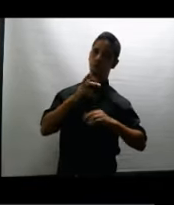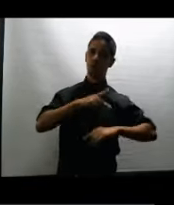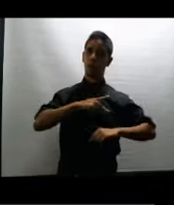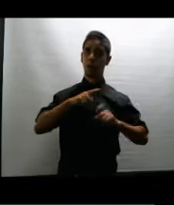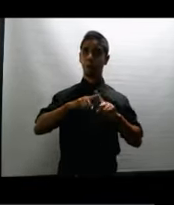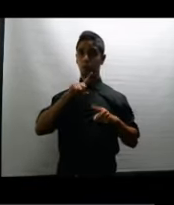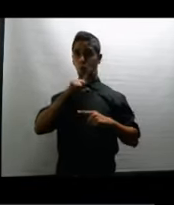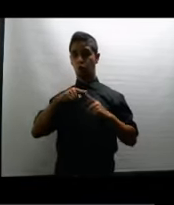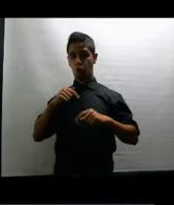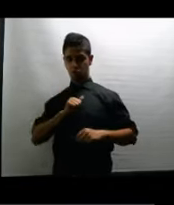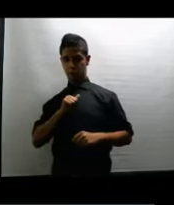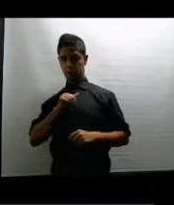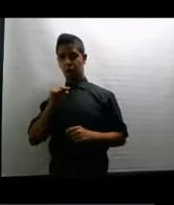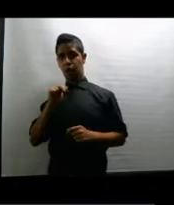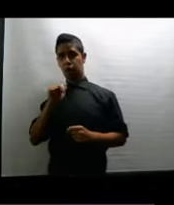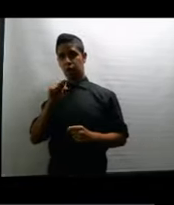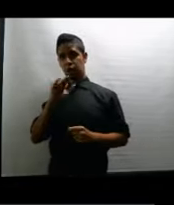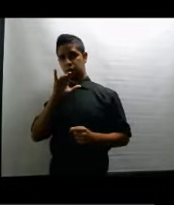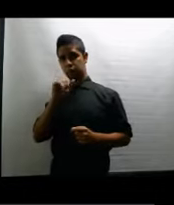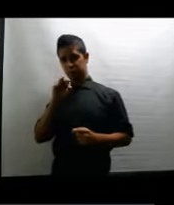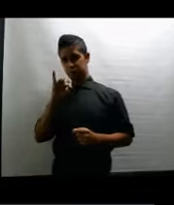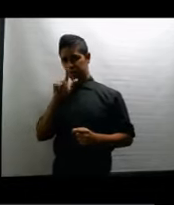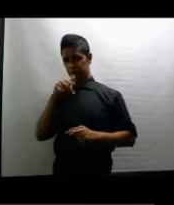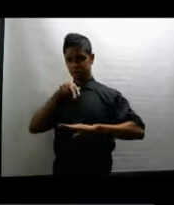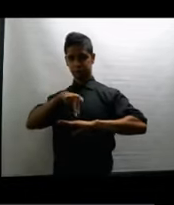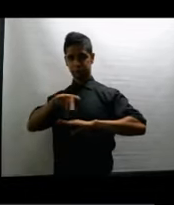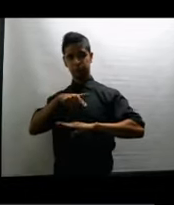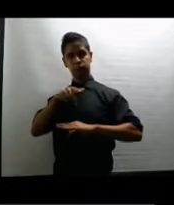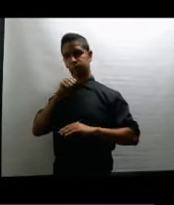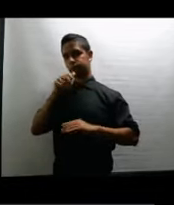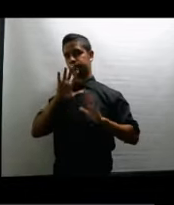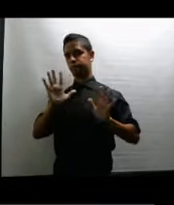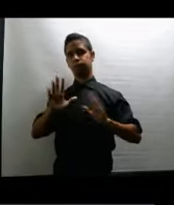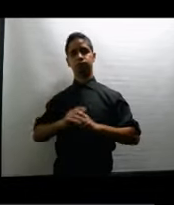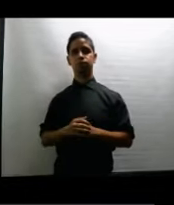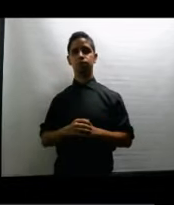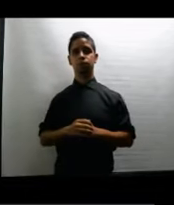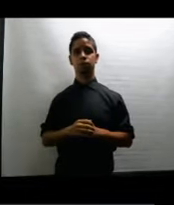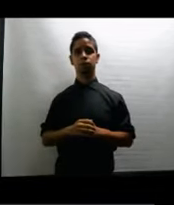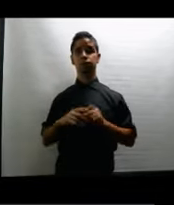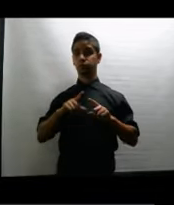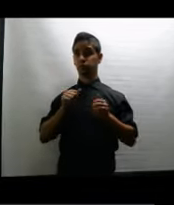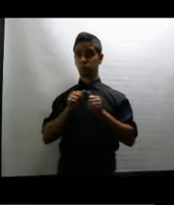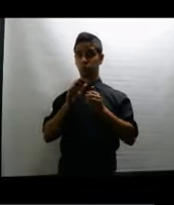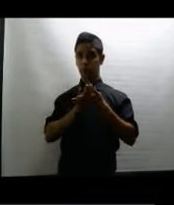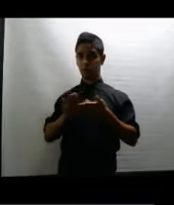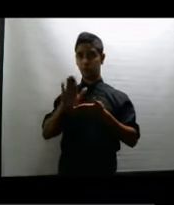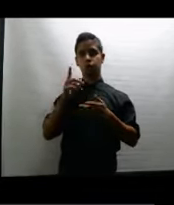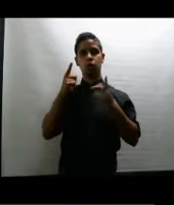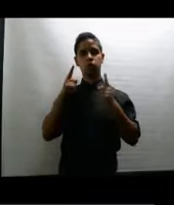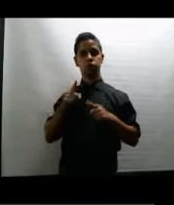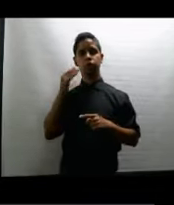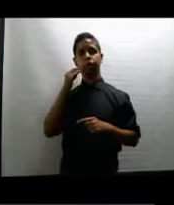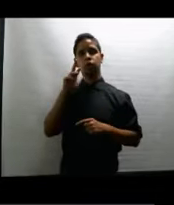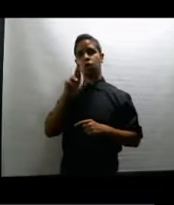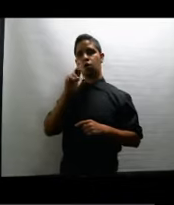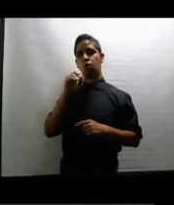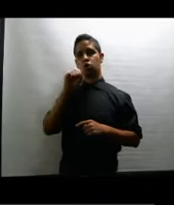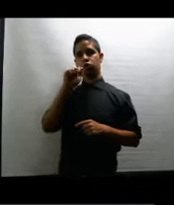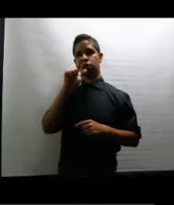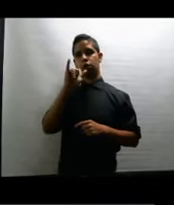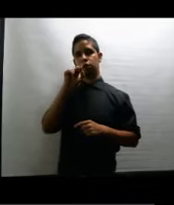Pero estando en la universidad, hablando de la evolución de esto, pasa algo bien interesante, que Rosalina Perales tiene de invitado